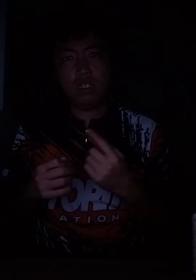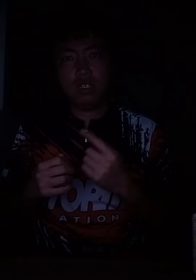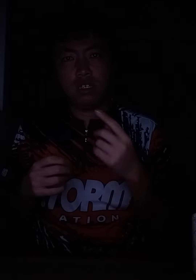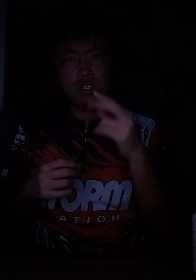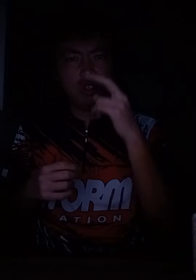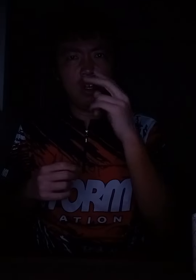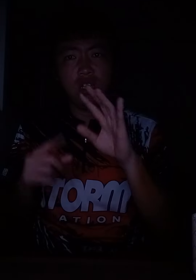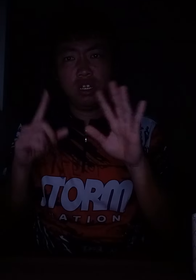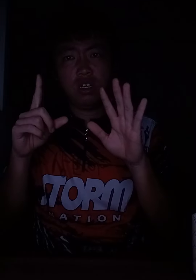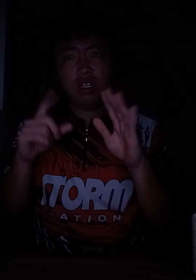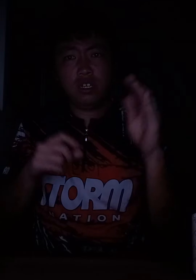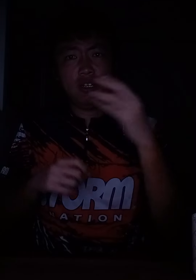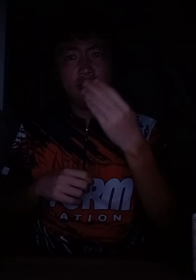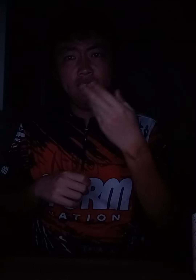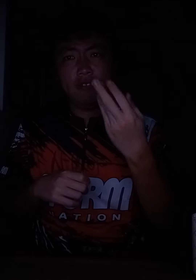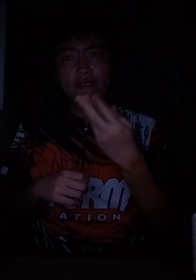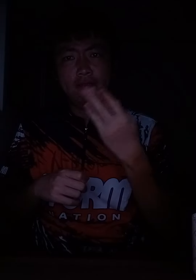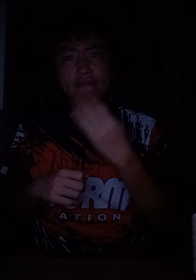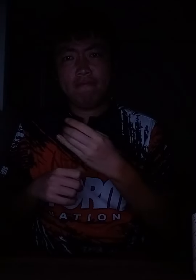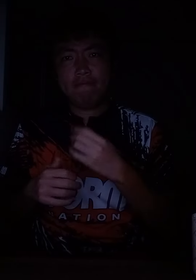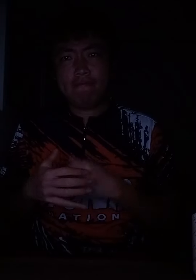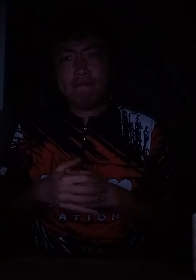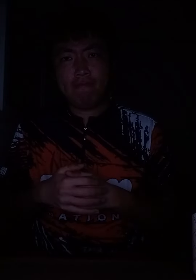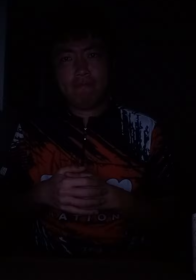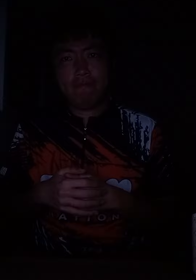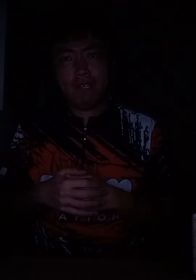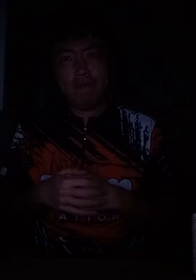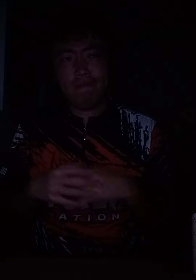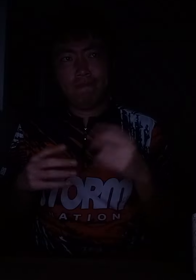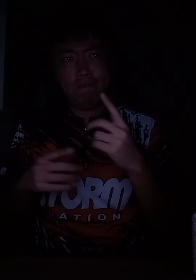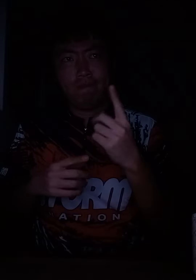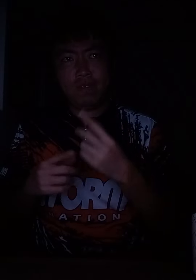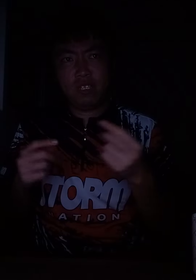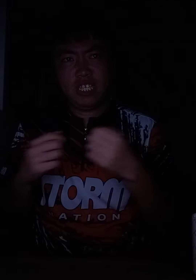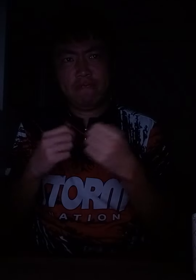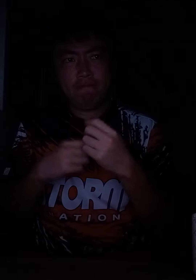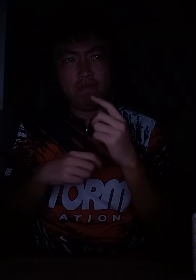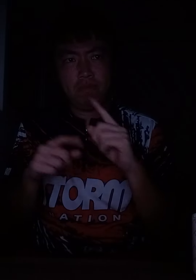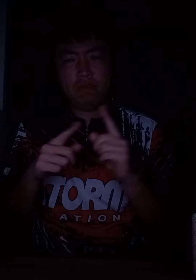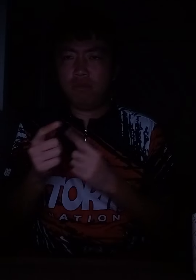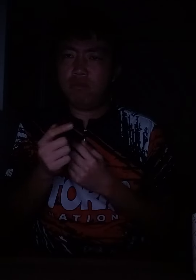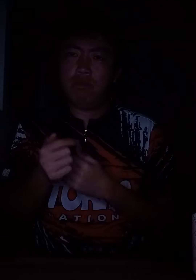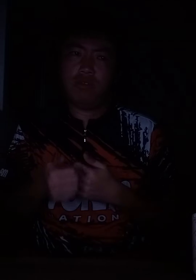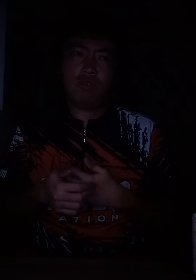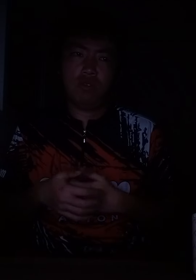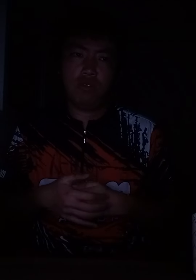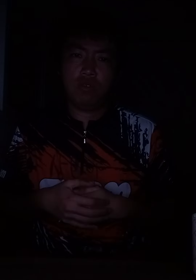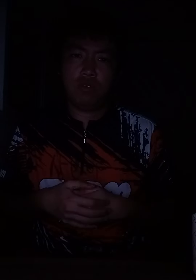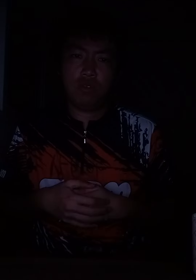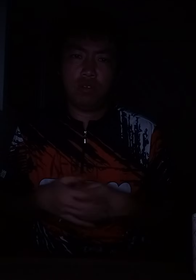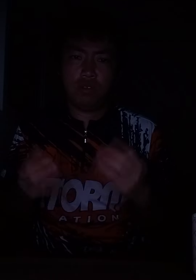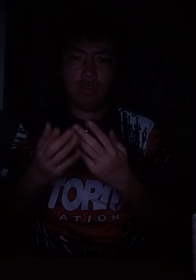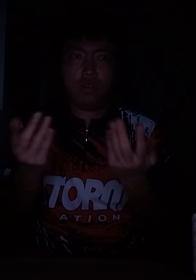무려 7병이나 마신 상태였습니다. 하마터면 큰 사고로 이어질 뻔한 아찔한 상황이었는데요. 지금 함께 이야기